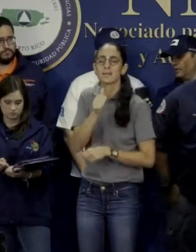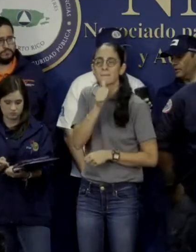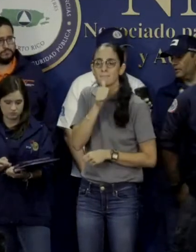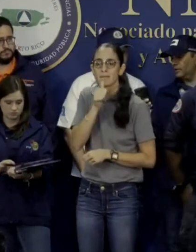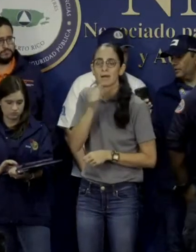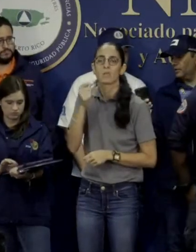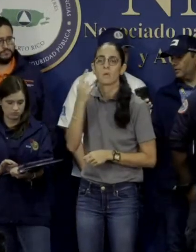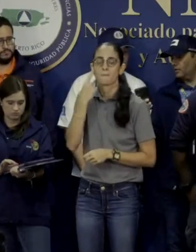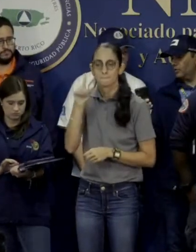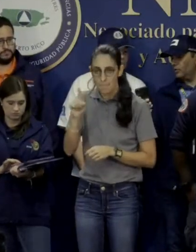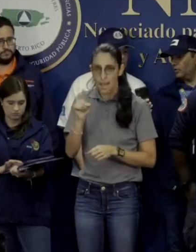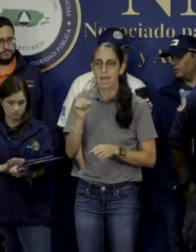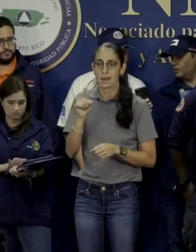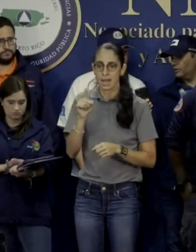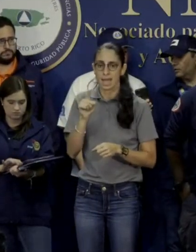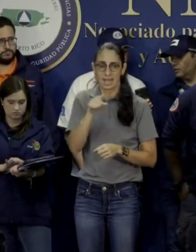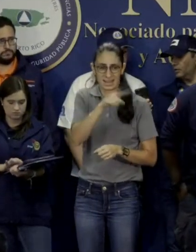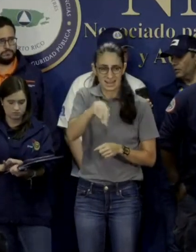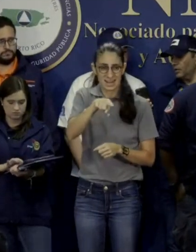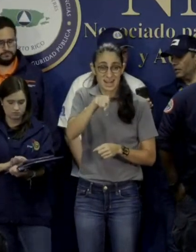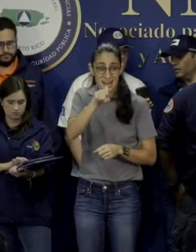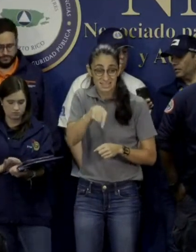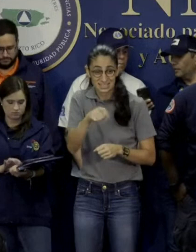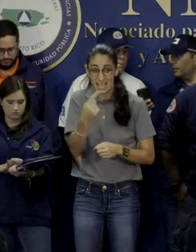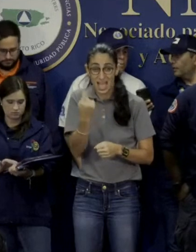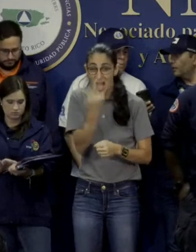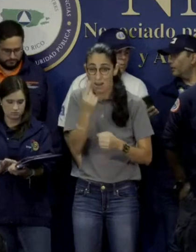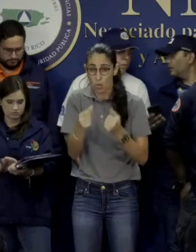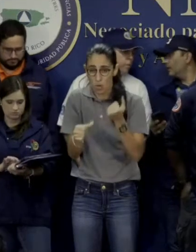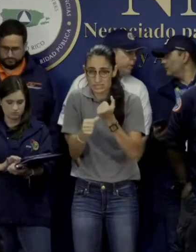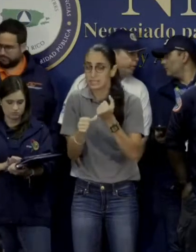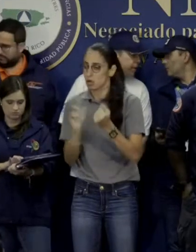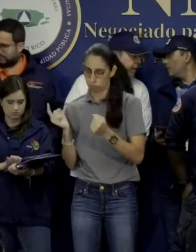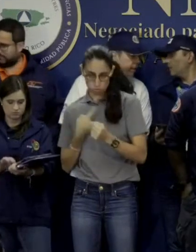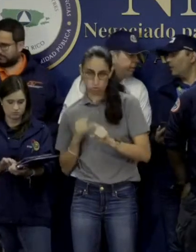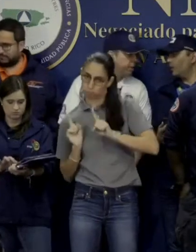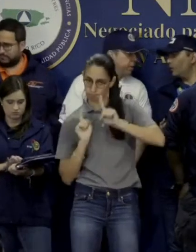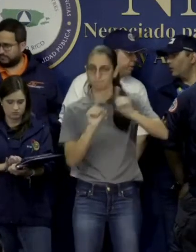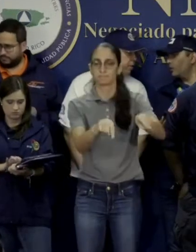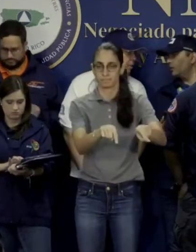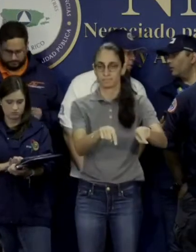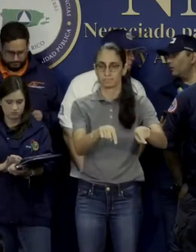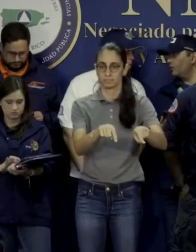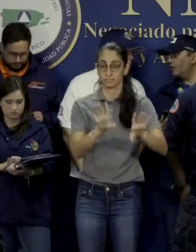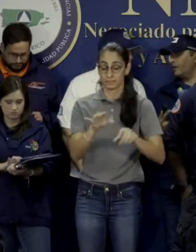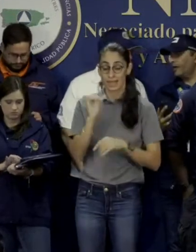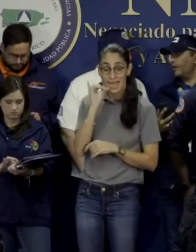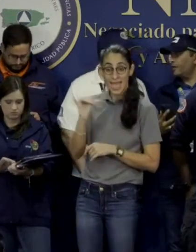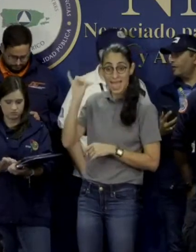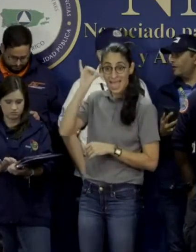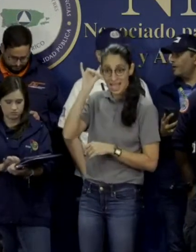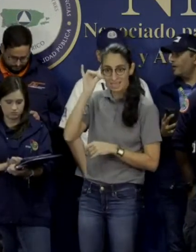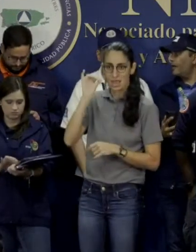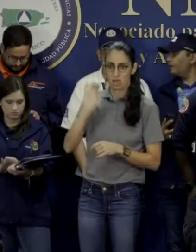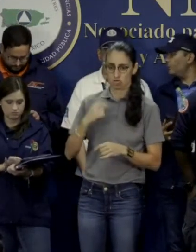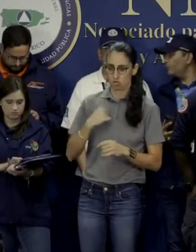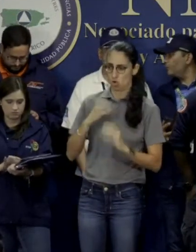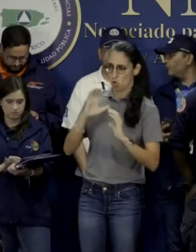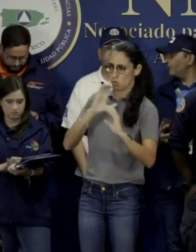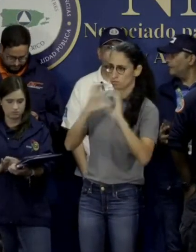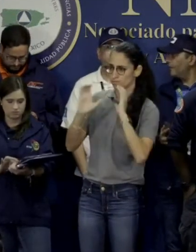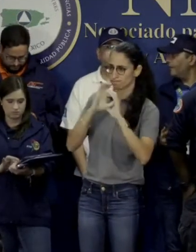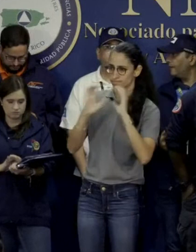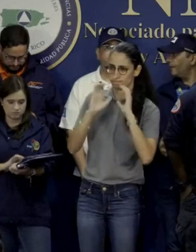para llegarle a toda persona que necesite asistencia lo antes posible. Asimismo, desde ayer he estado en comunicación con